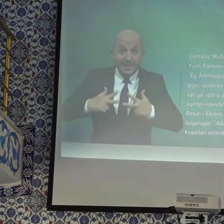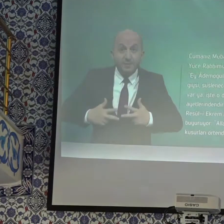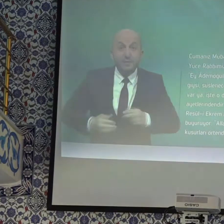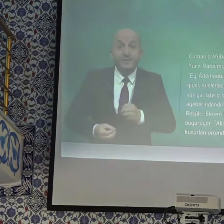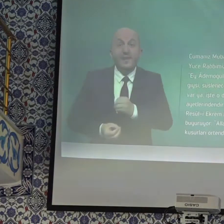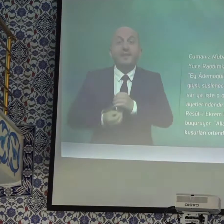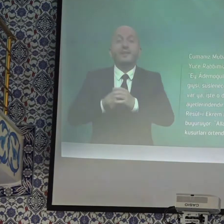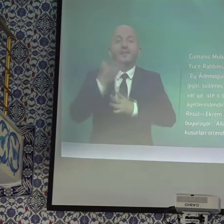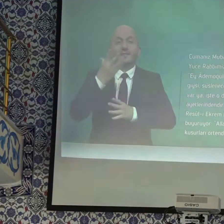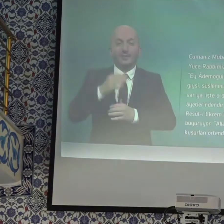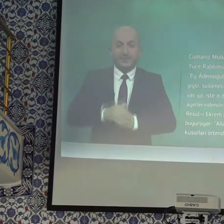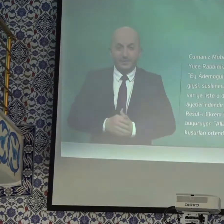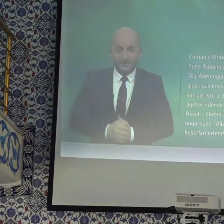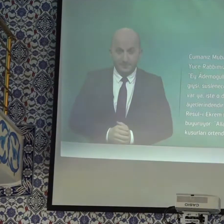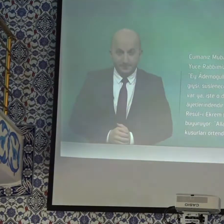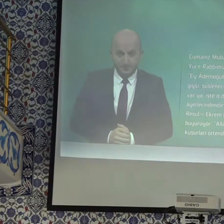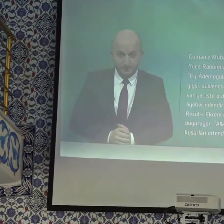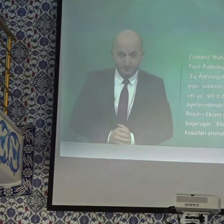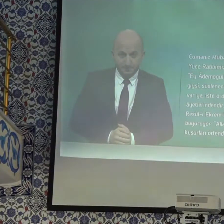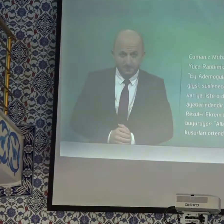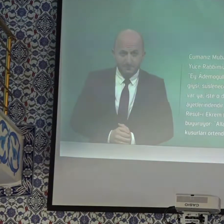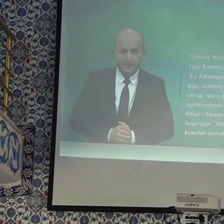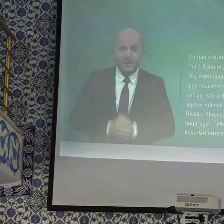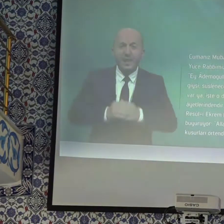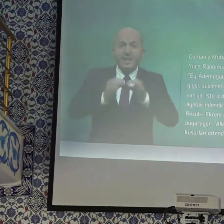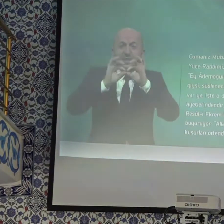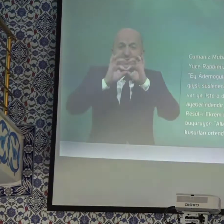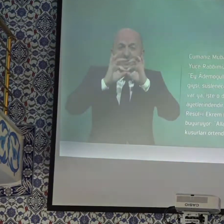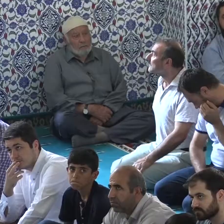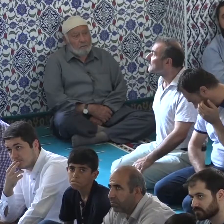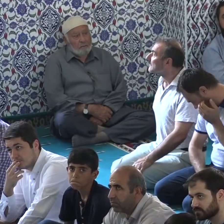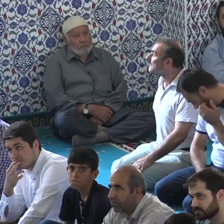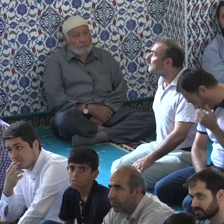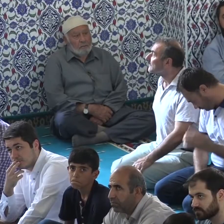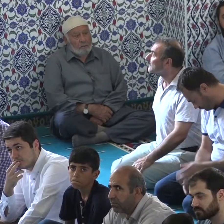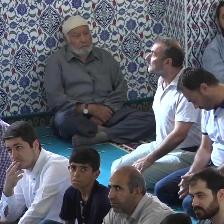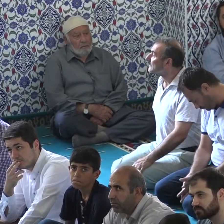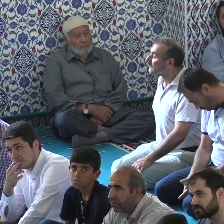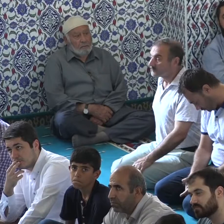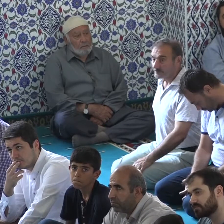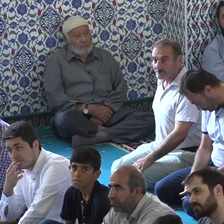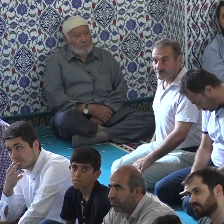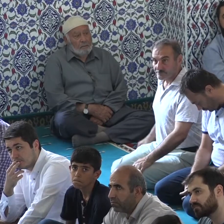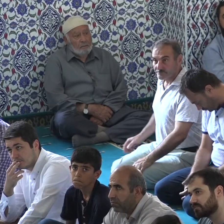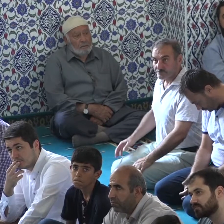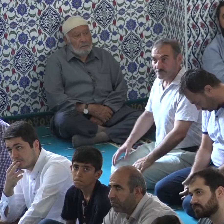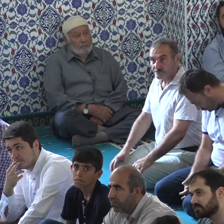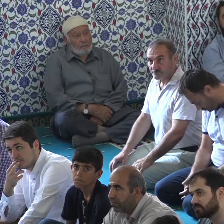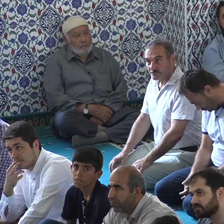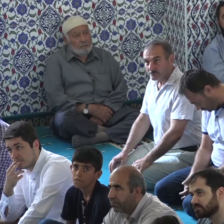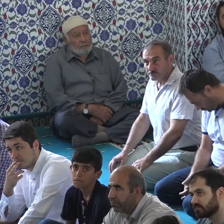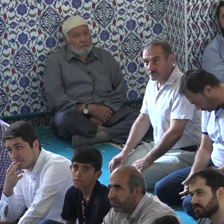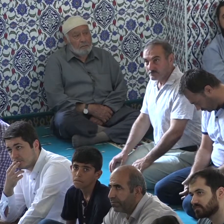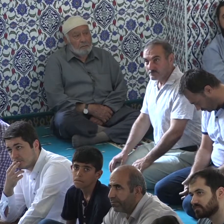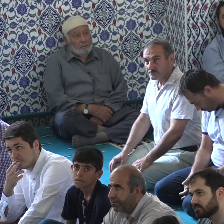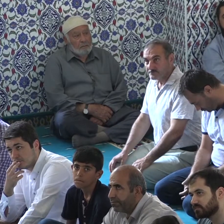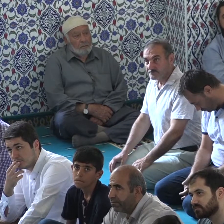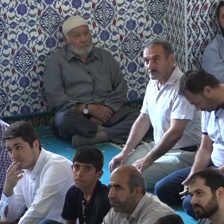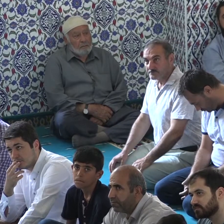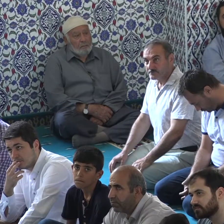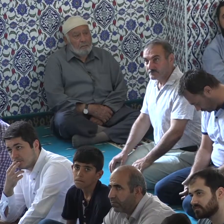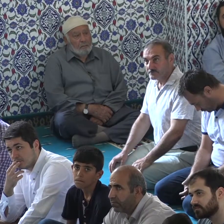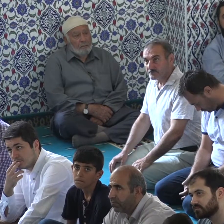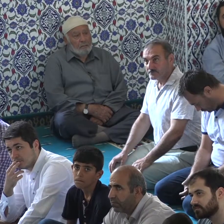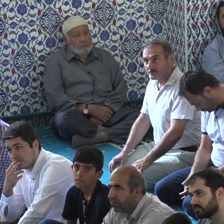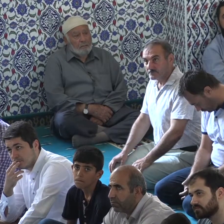örtendir, hayayı ve örtünmeyi sever. Muhterem Müslümanlar,